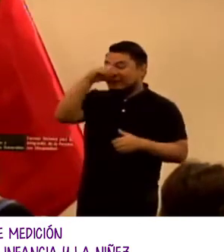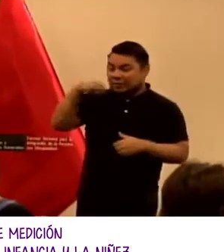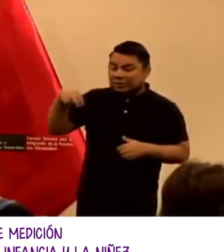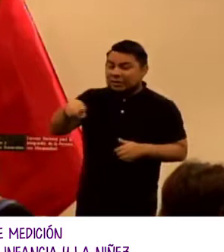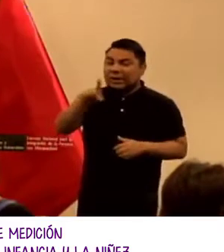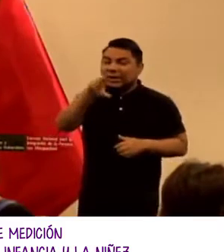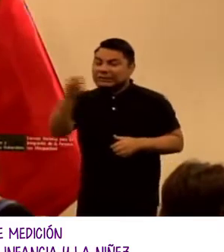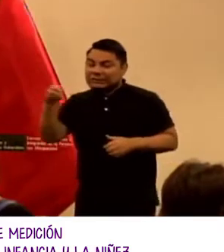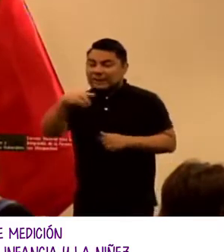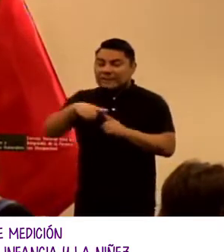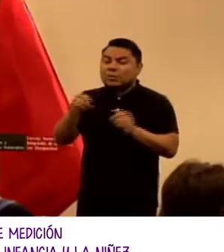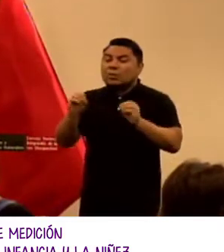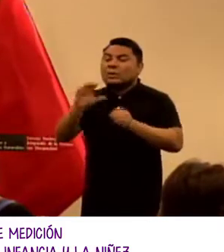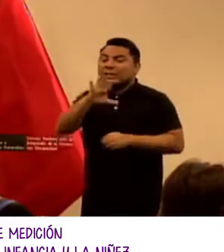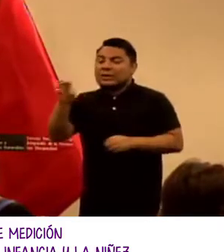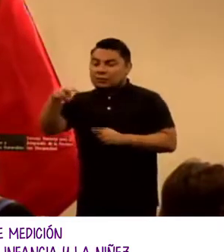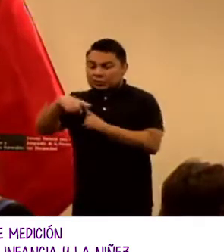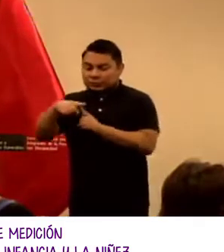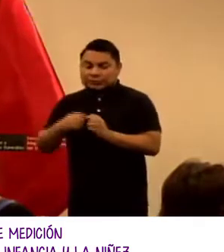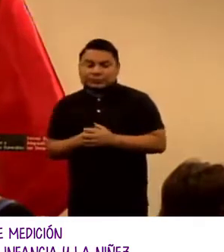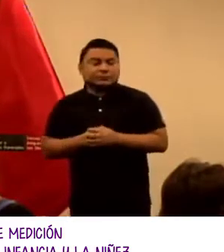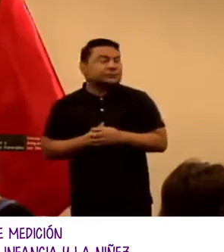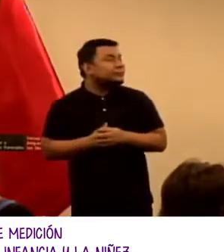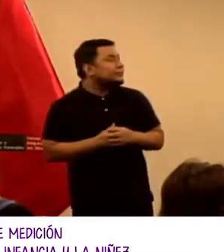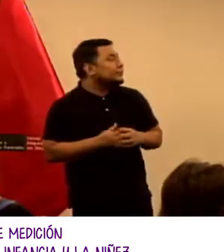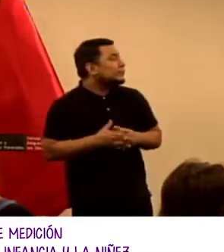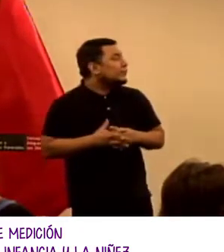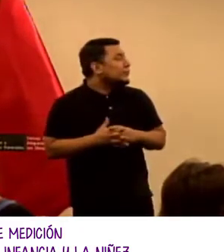100 metros llanos o 500 metros llanos.